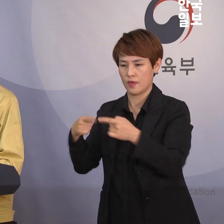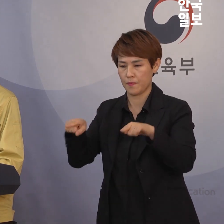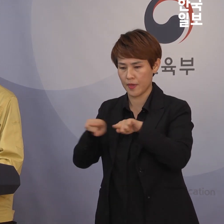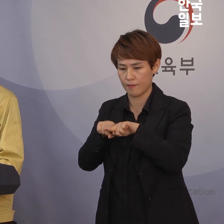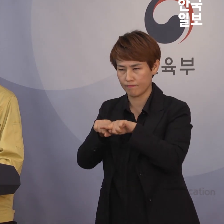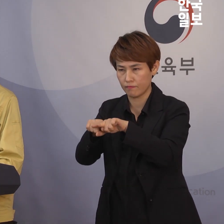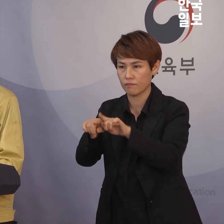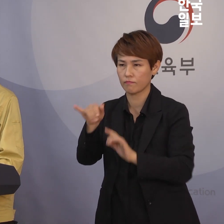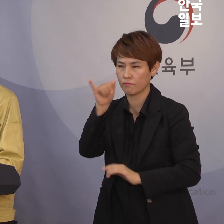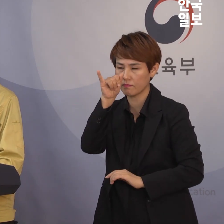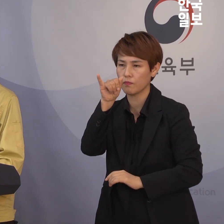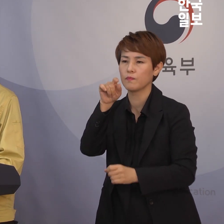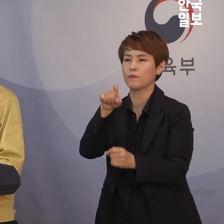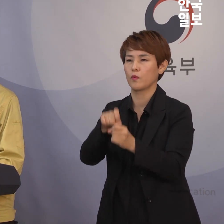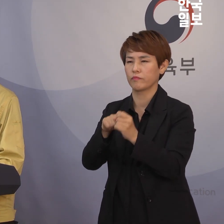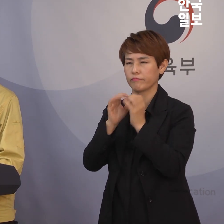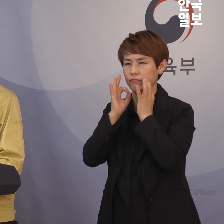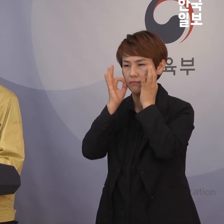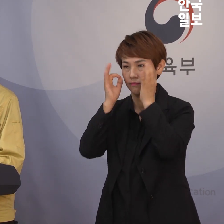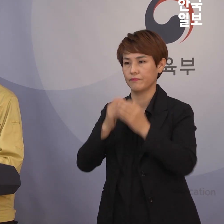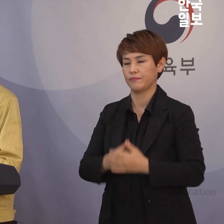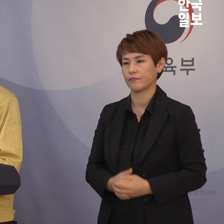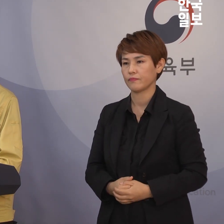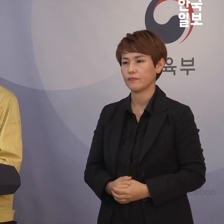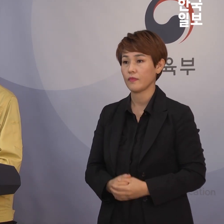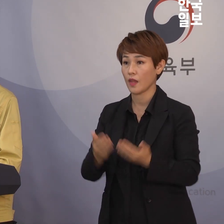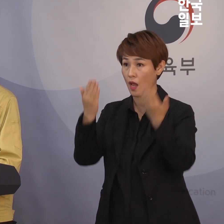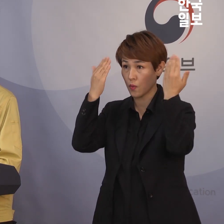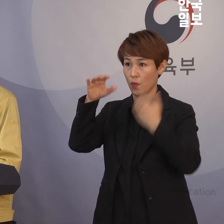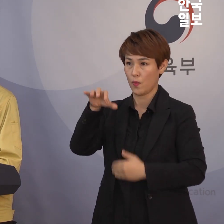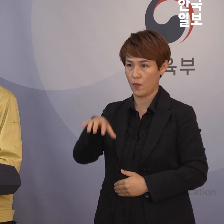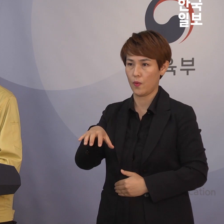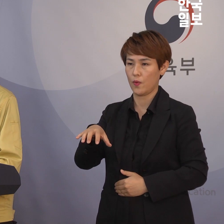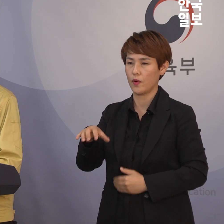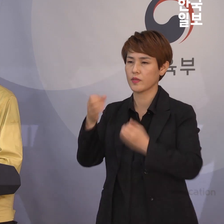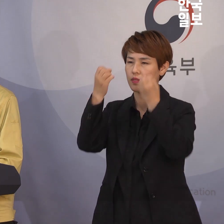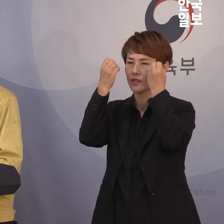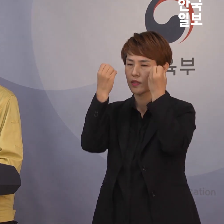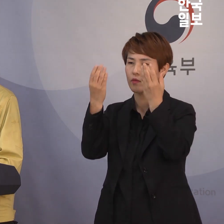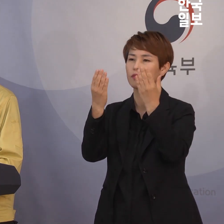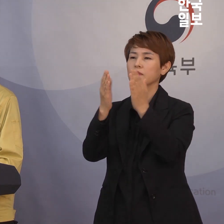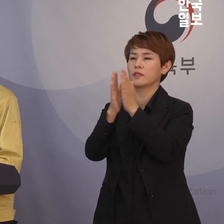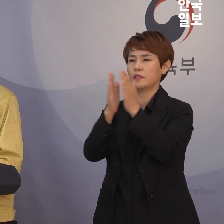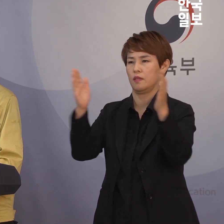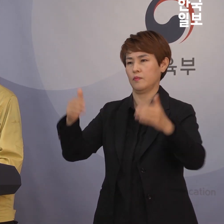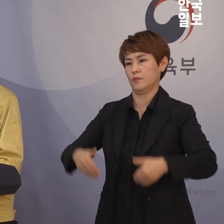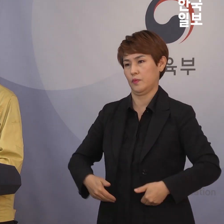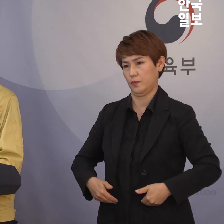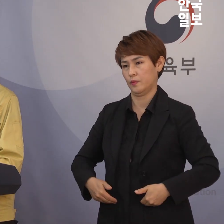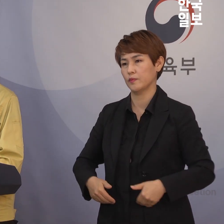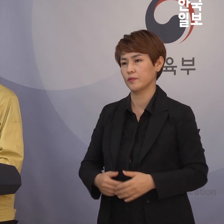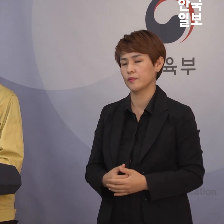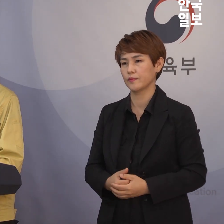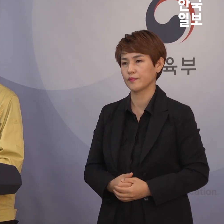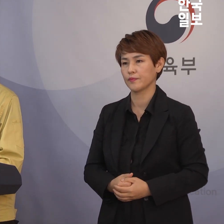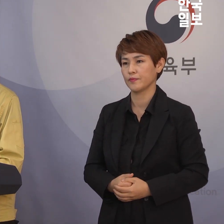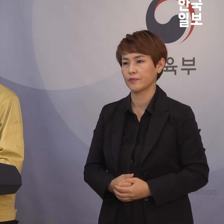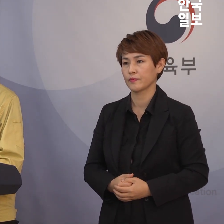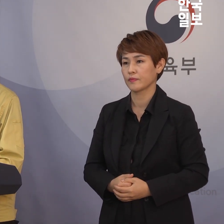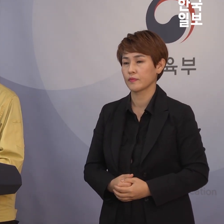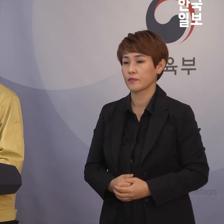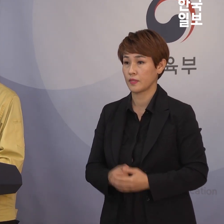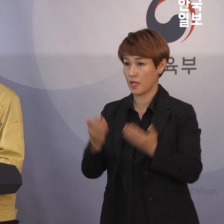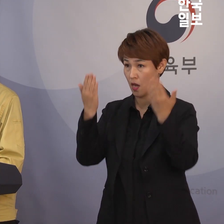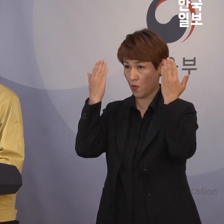이뤄나가고자 합니다. 이에 맞춰 학교에도 새로운 일상이 시작되어야 합니다. 이제